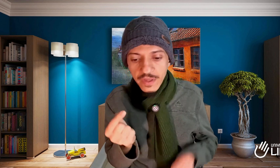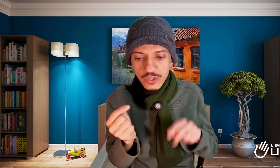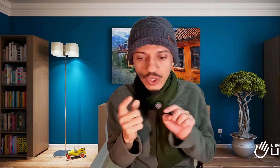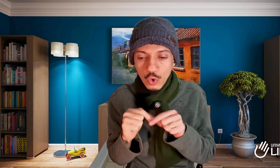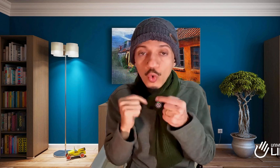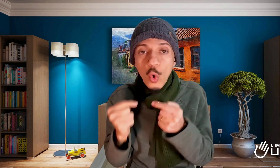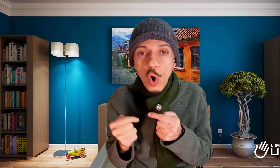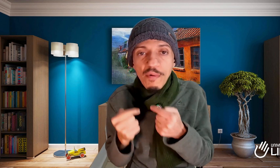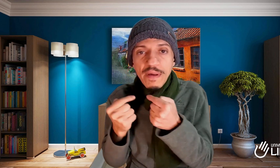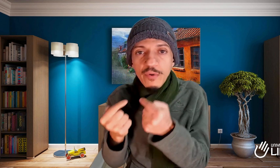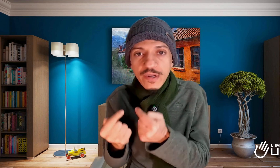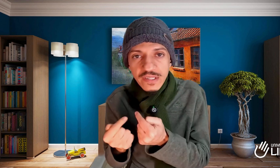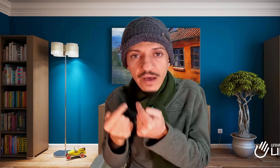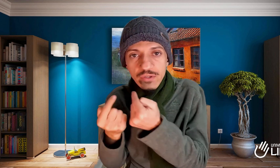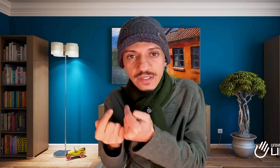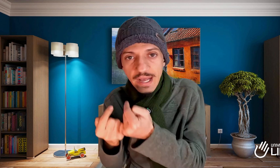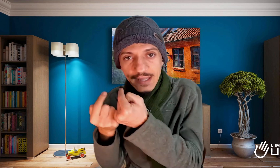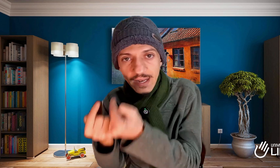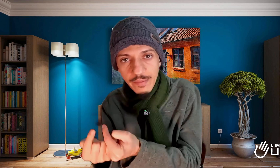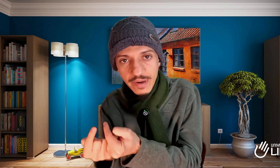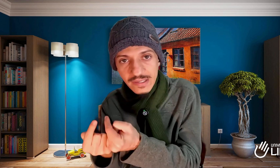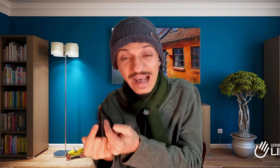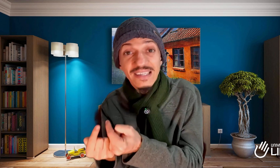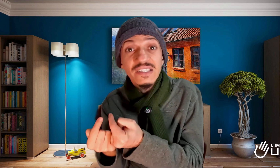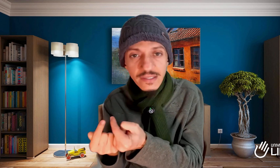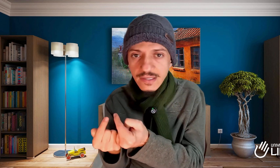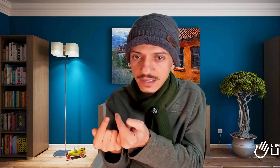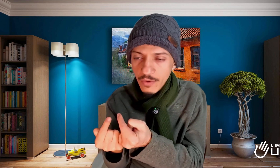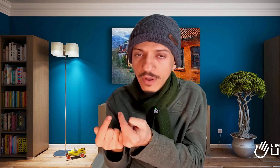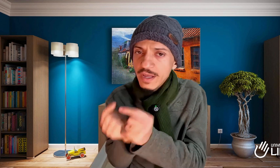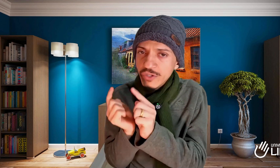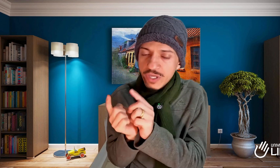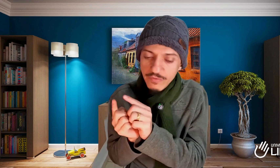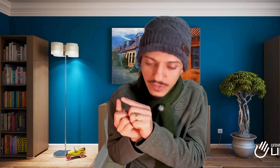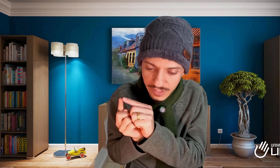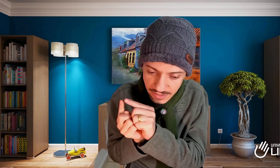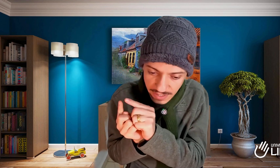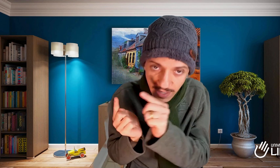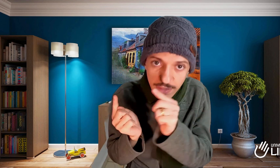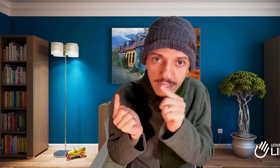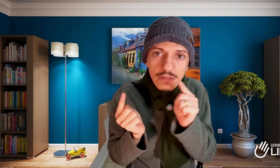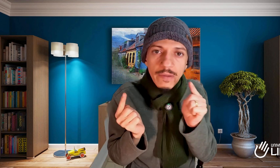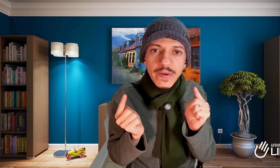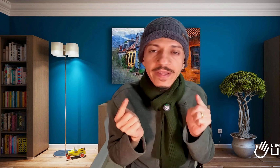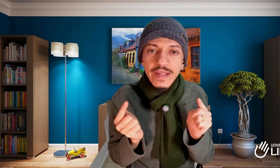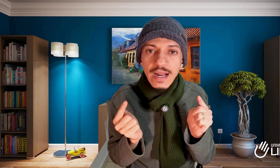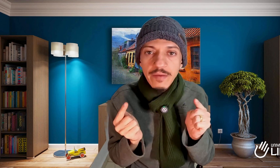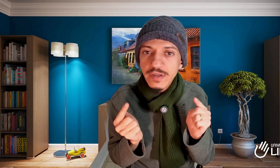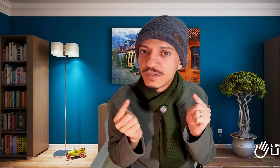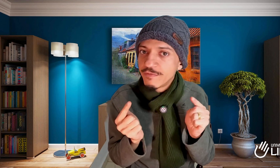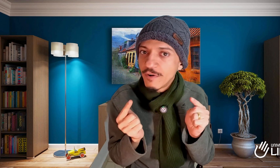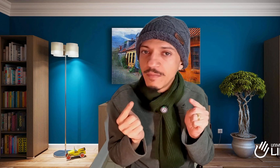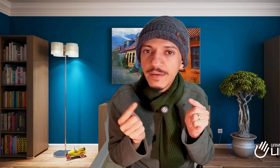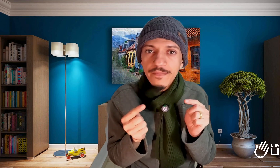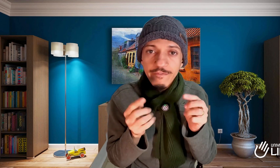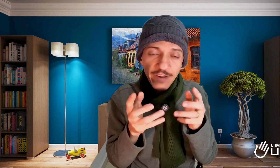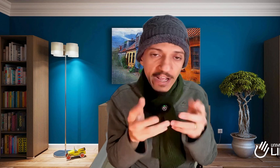de como memorizar os sinais da Libras, as chances são de que você está tentando aprender a Libras de forma